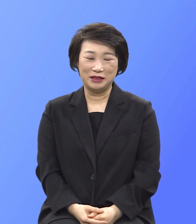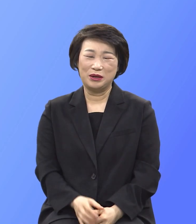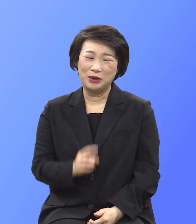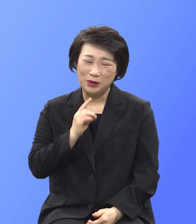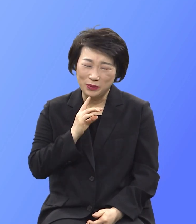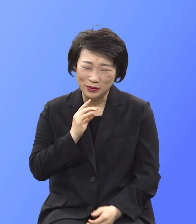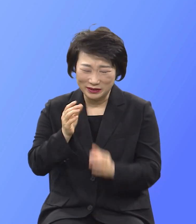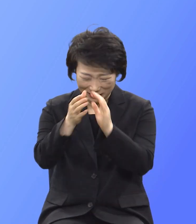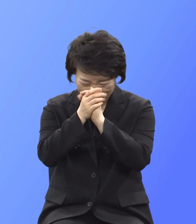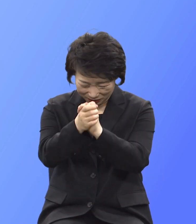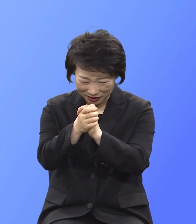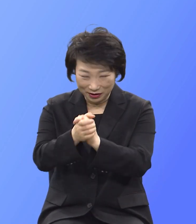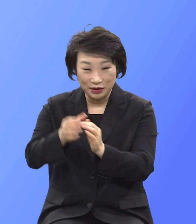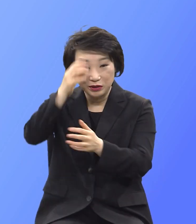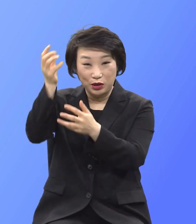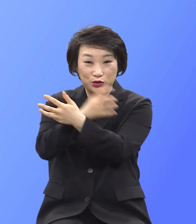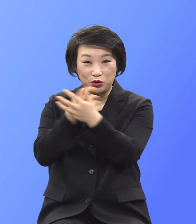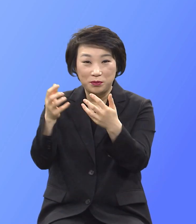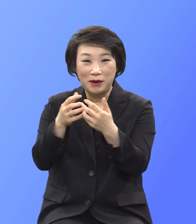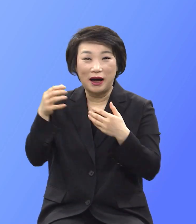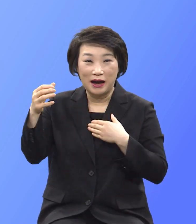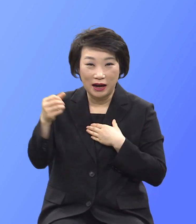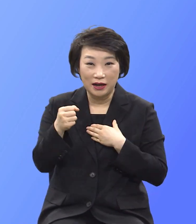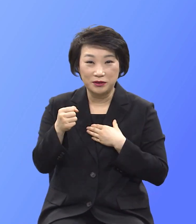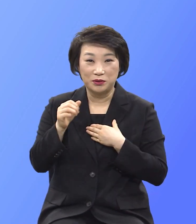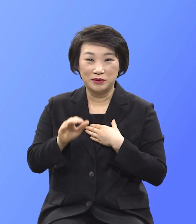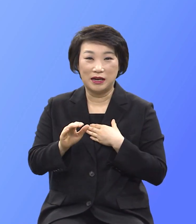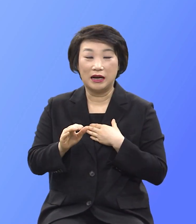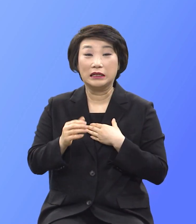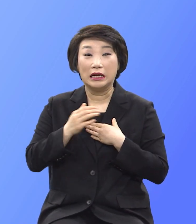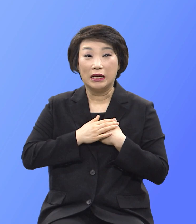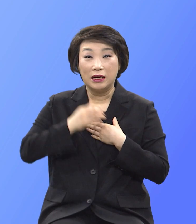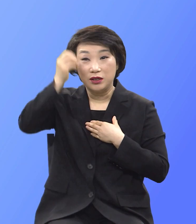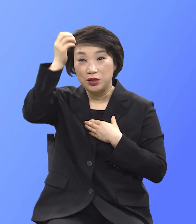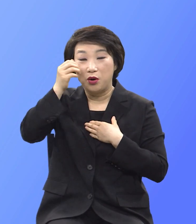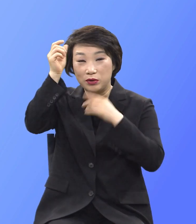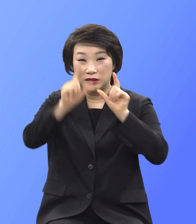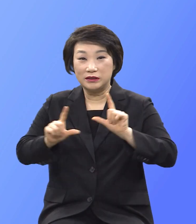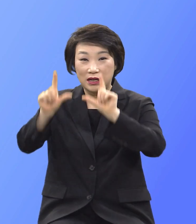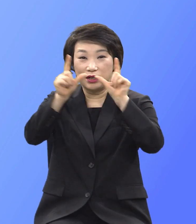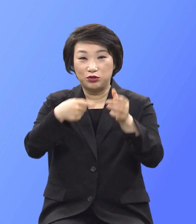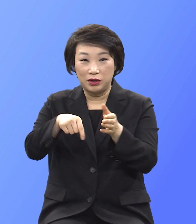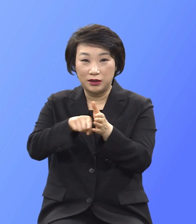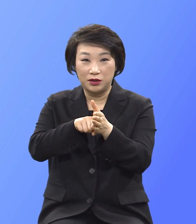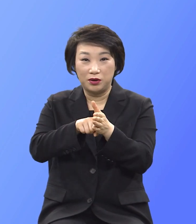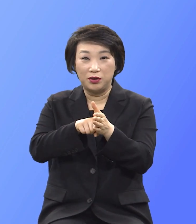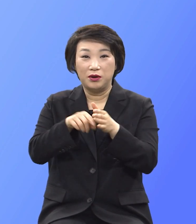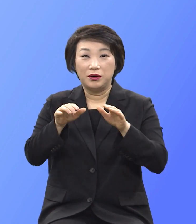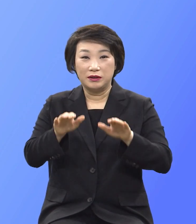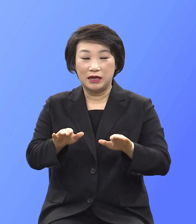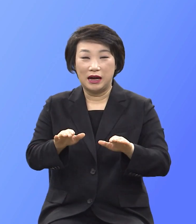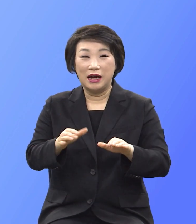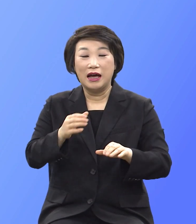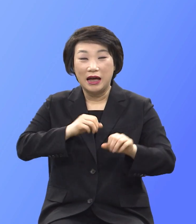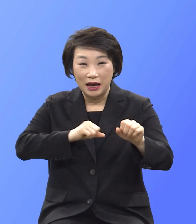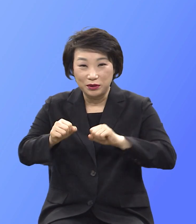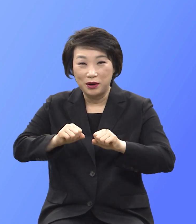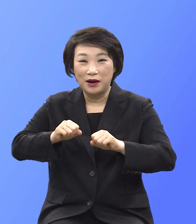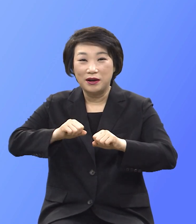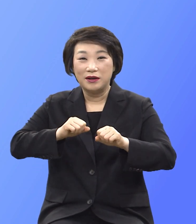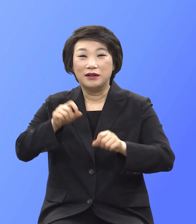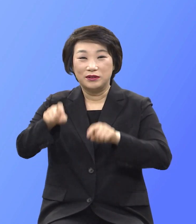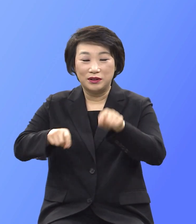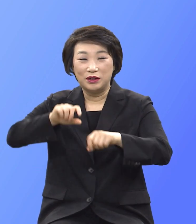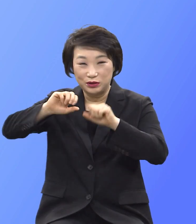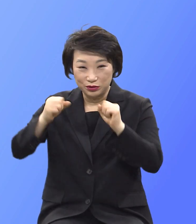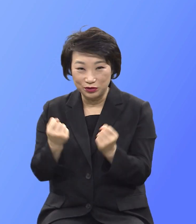오직 기도와 성령 충만으로 내 영혼이 살기 위해서 행동하고